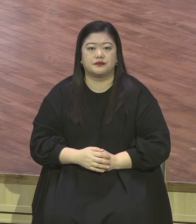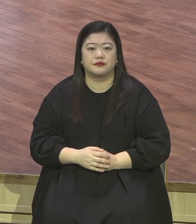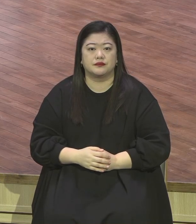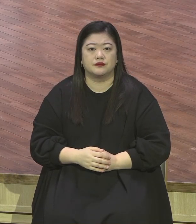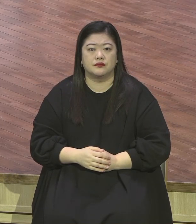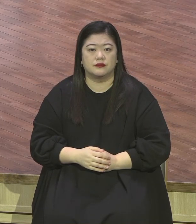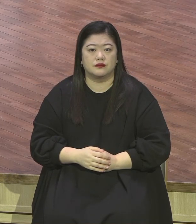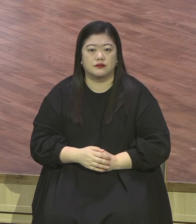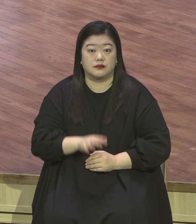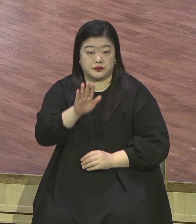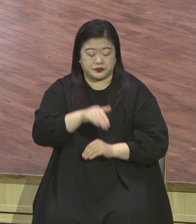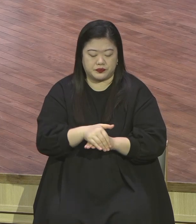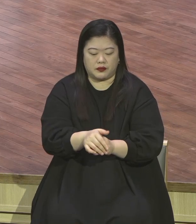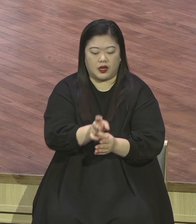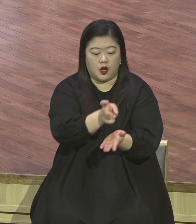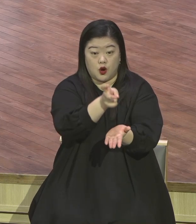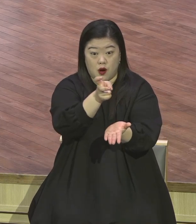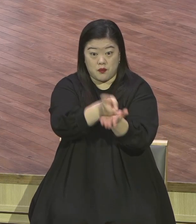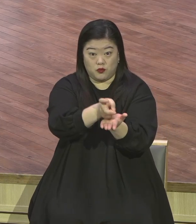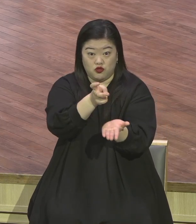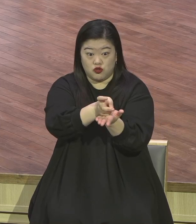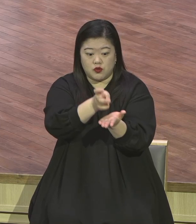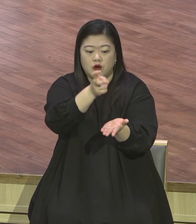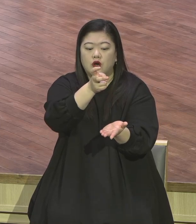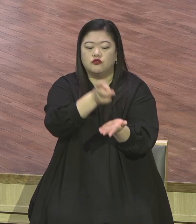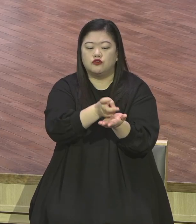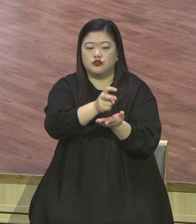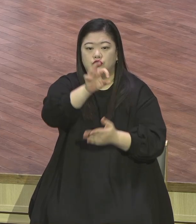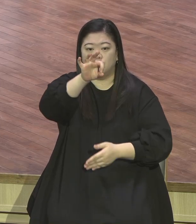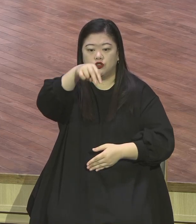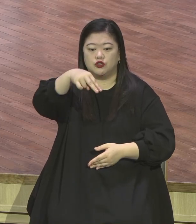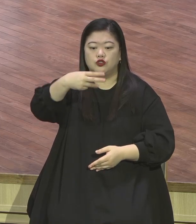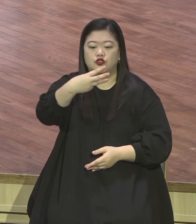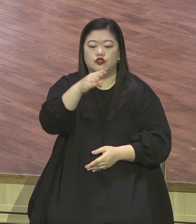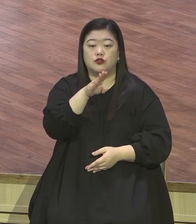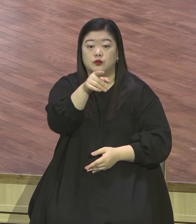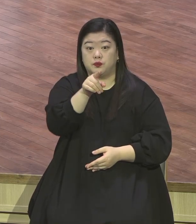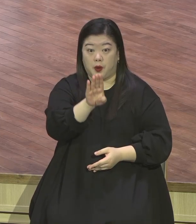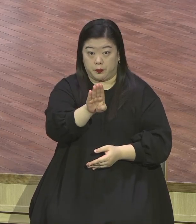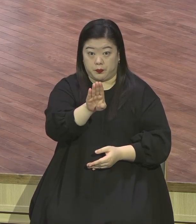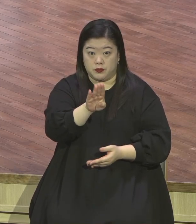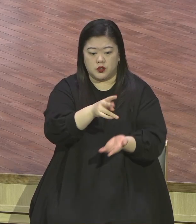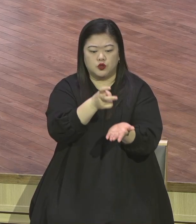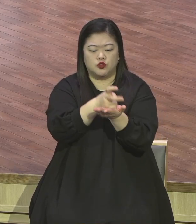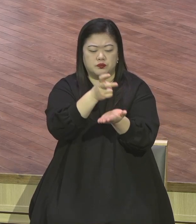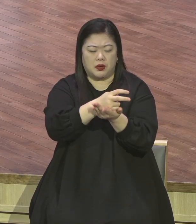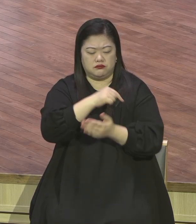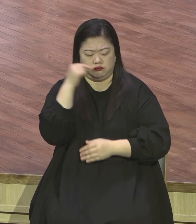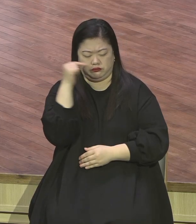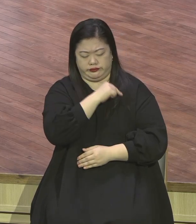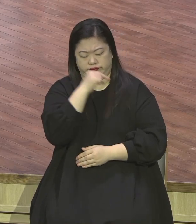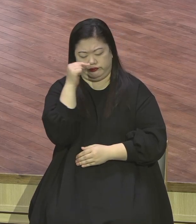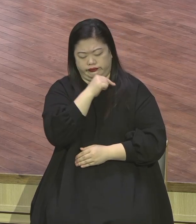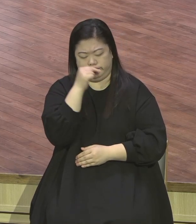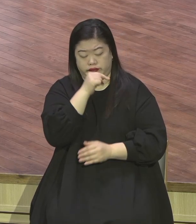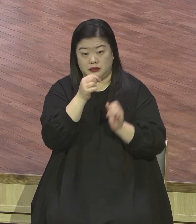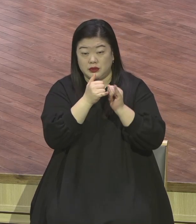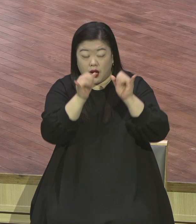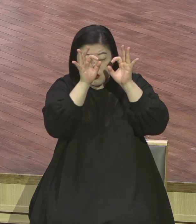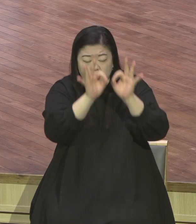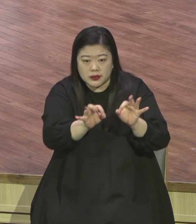율법적 이 정죄의 모습을 보게 되면요 정죄의 모습 율법을 가진 사람 특징이 뭐냐 뭐든지